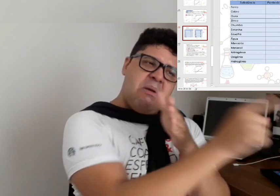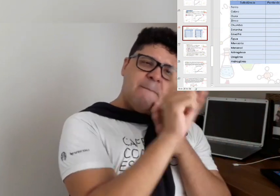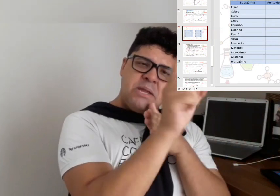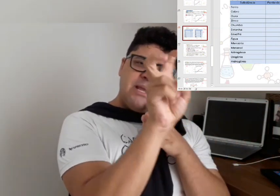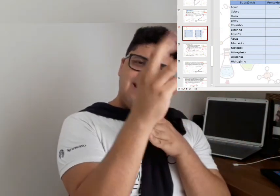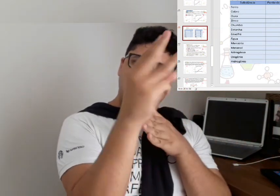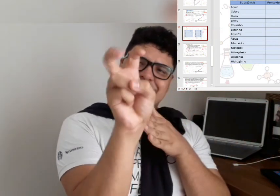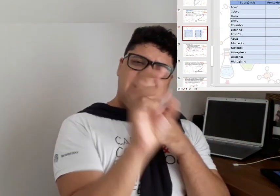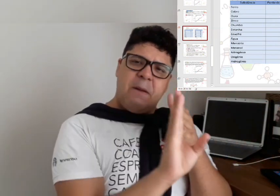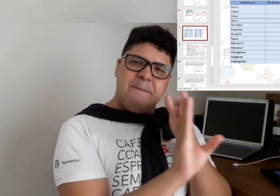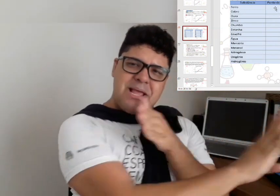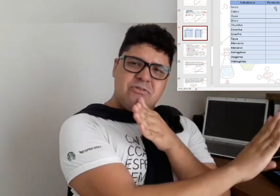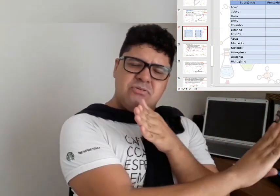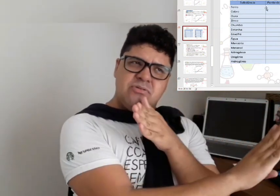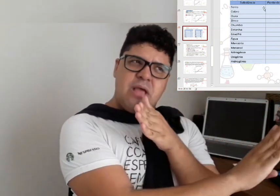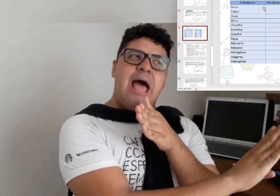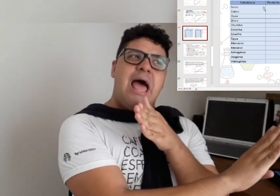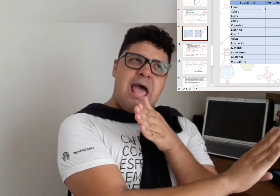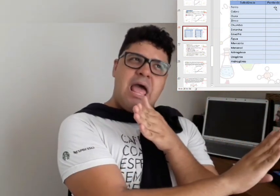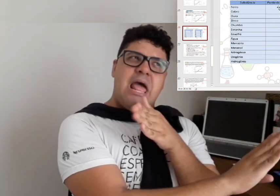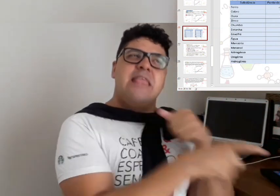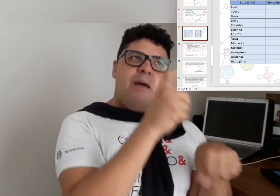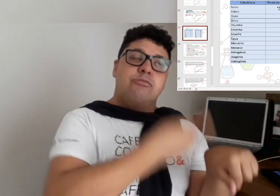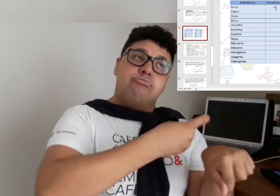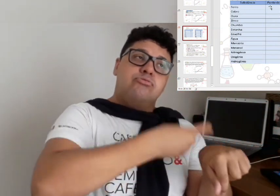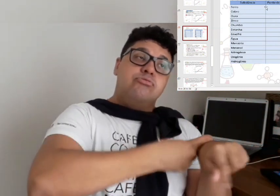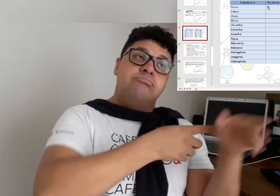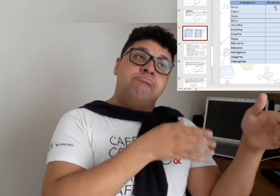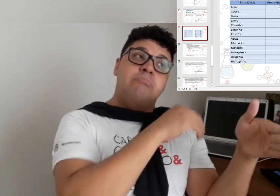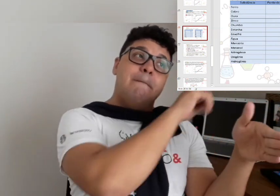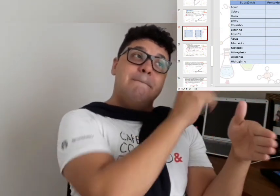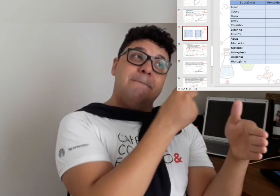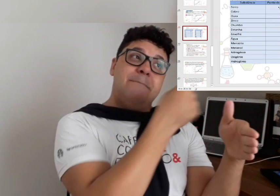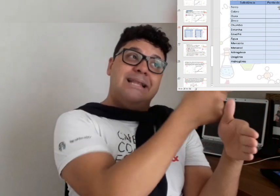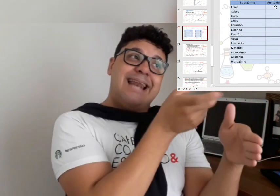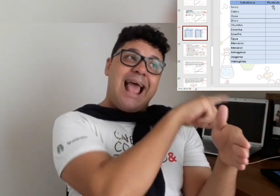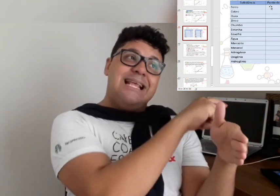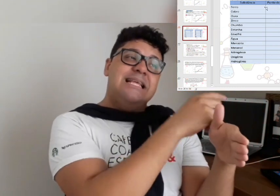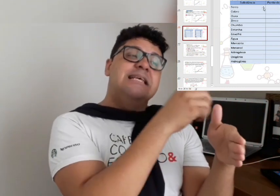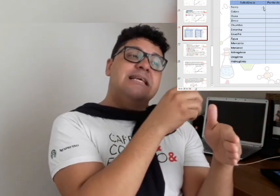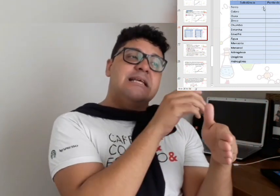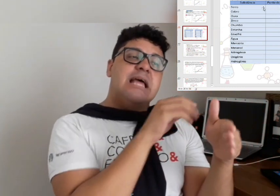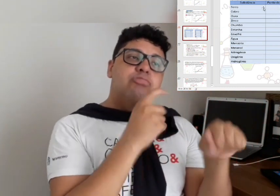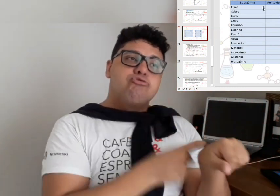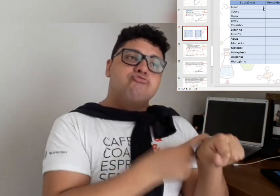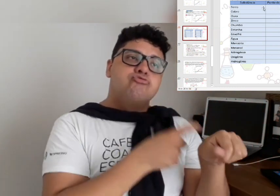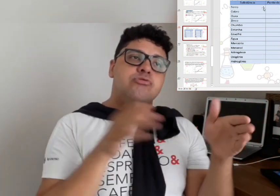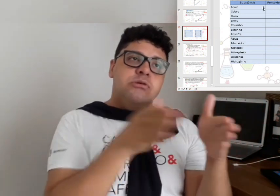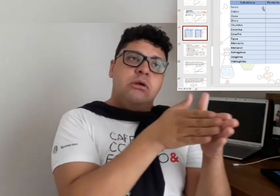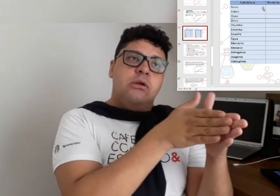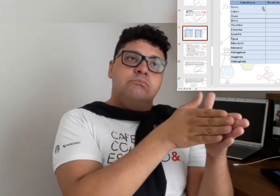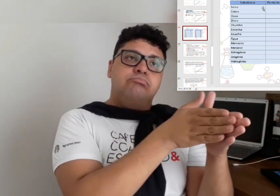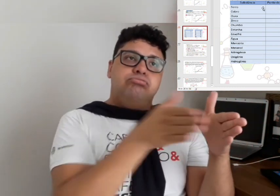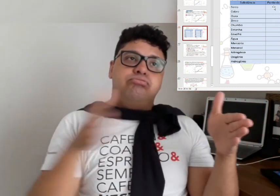não é abaixo de 1535? Tá? Então, se ele é abaixo, qualquer coisa abaixo do ponto